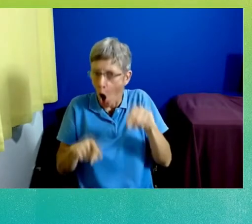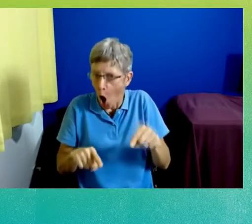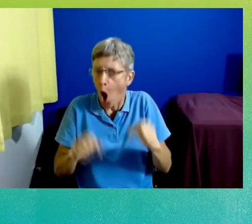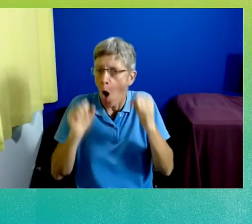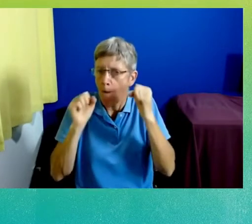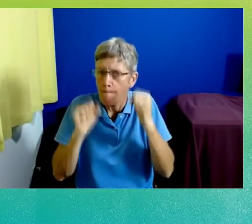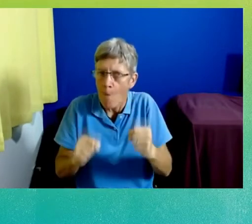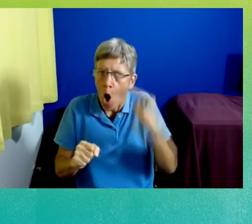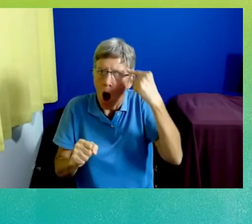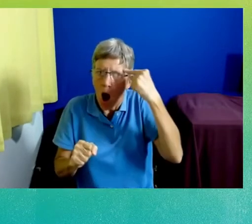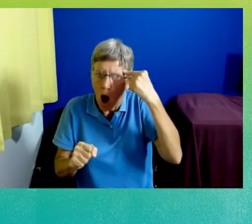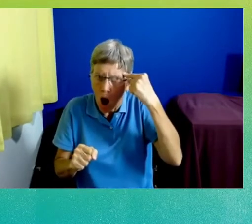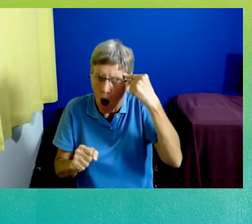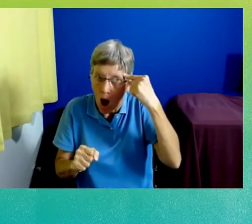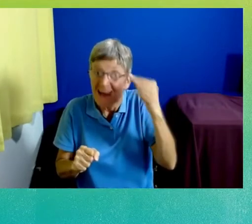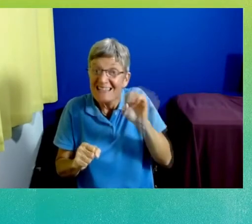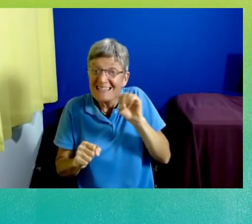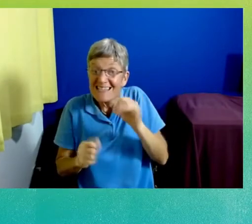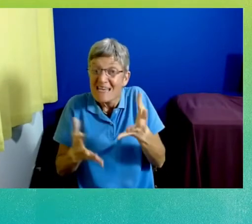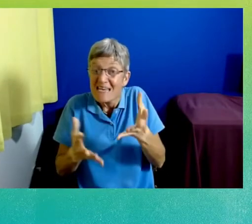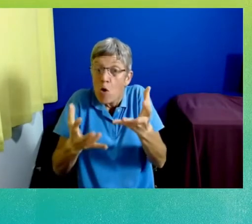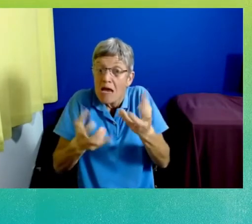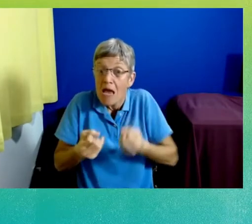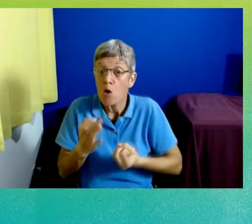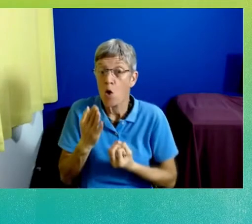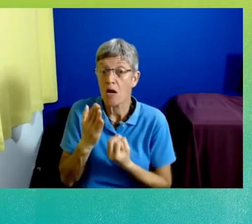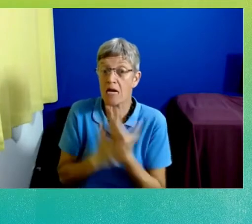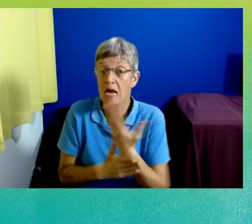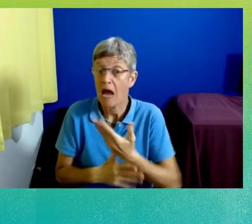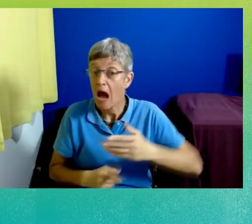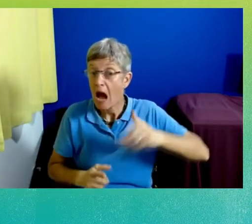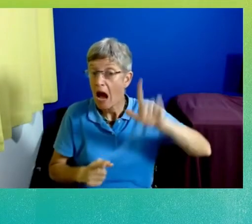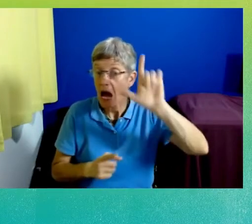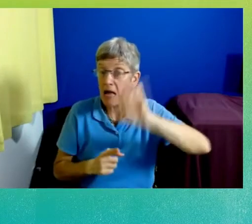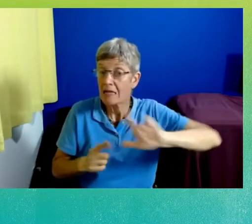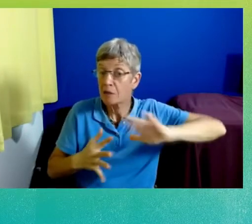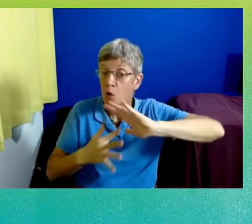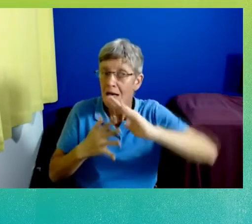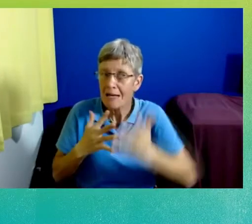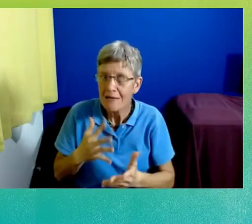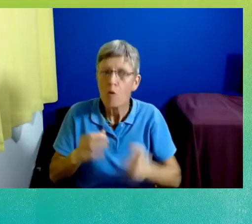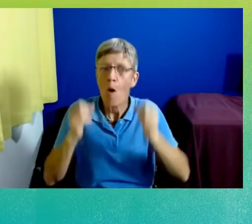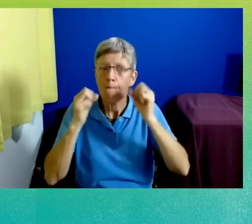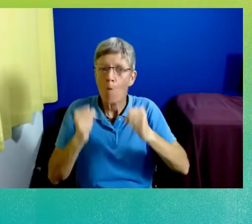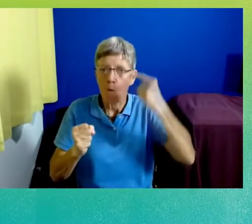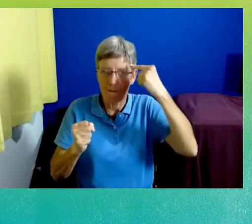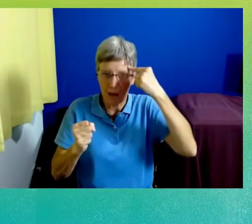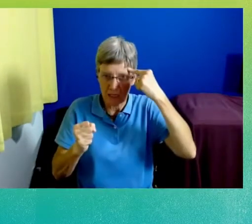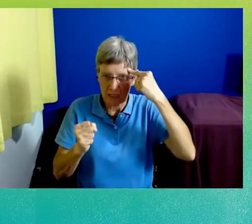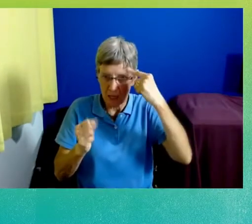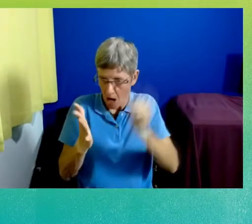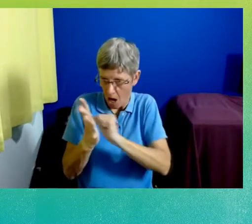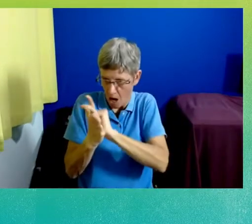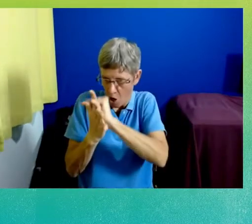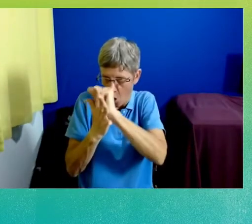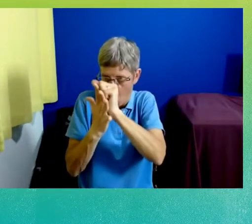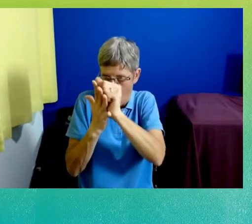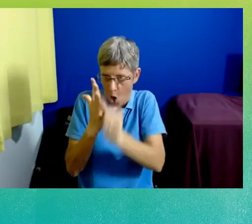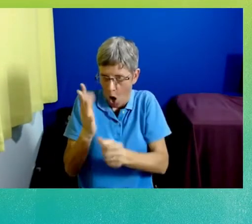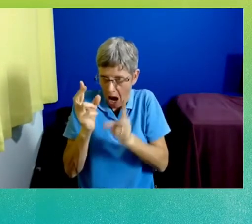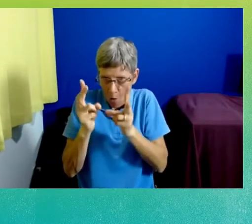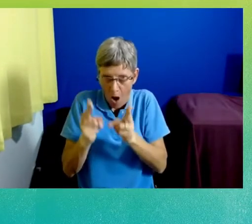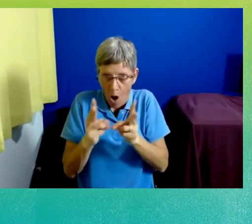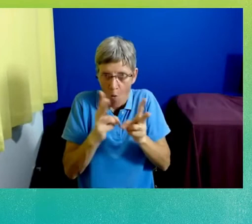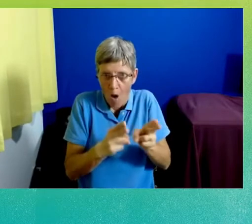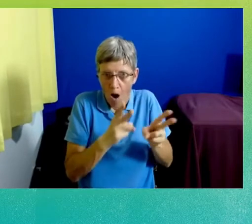que precisam reger a forma de se fazer, o que eu posso fazer, como fazer, tá? A forma de criar literatura surda em